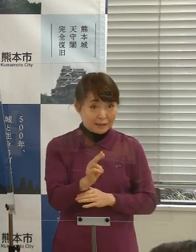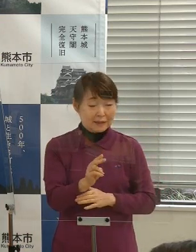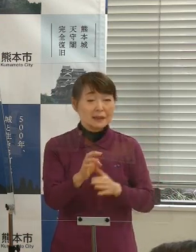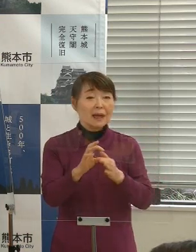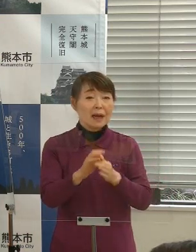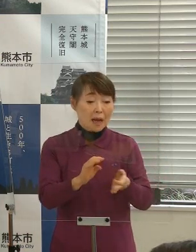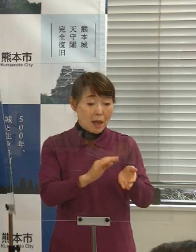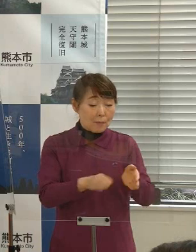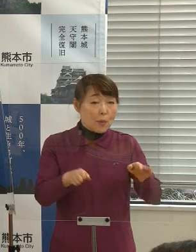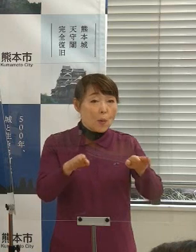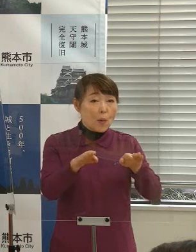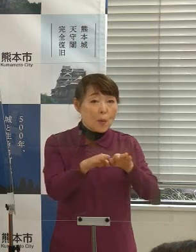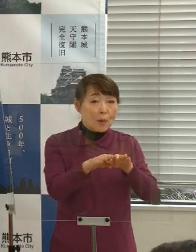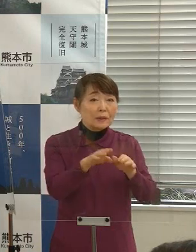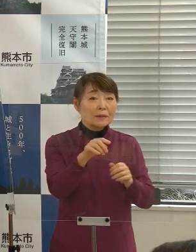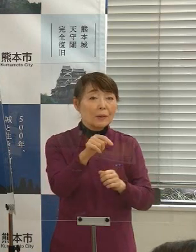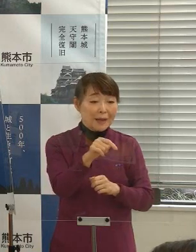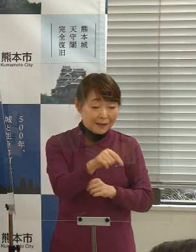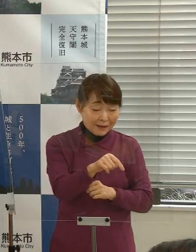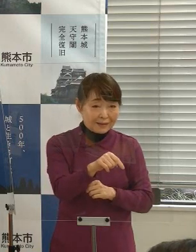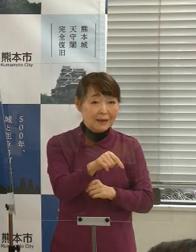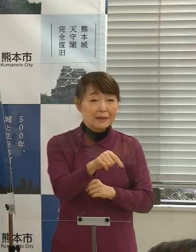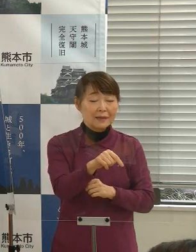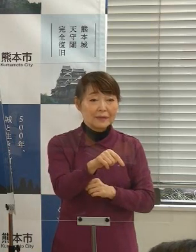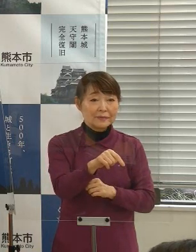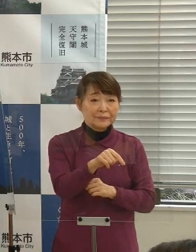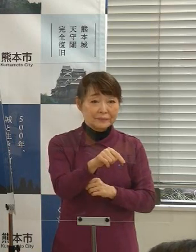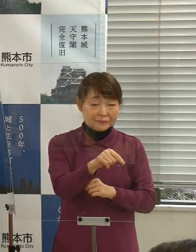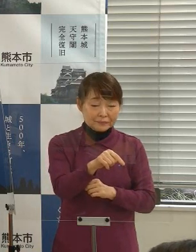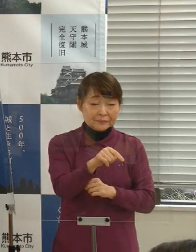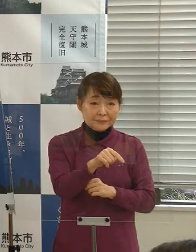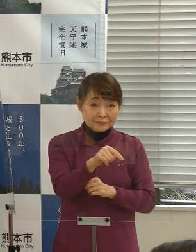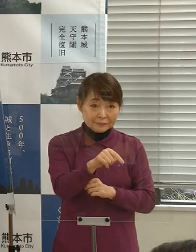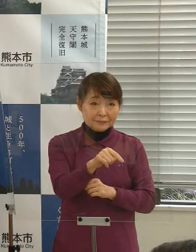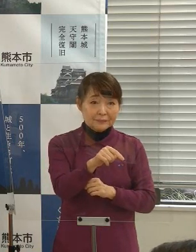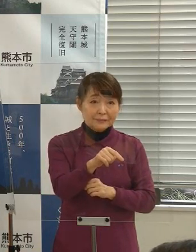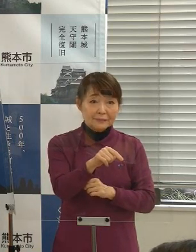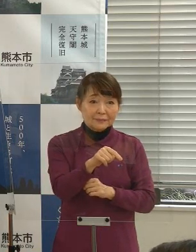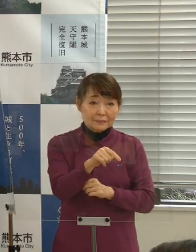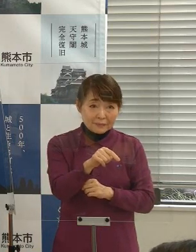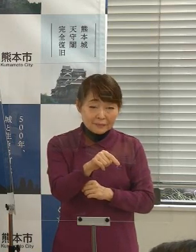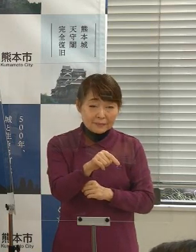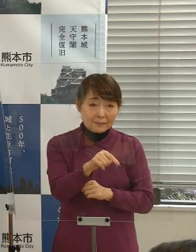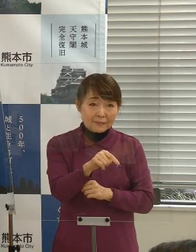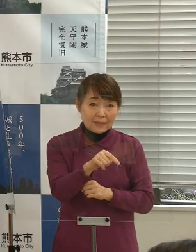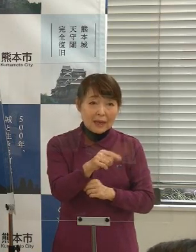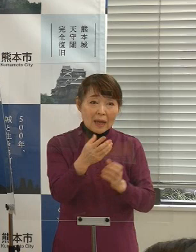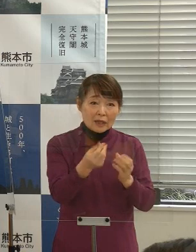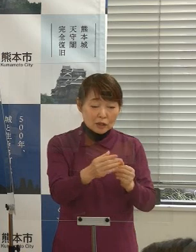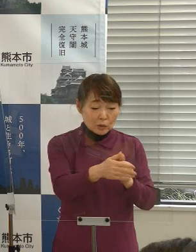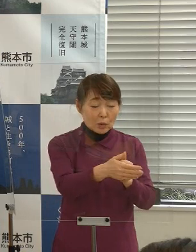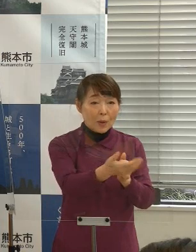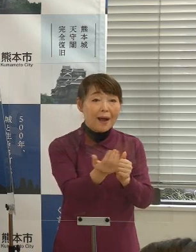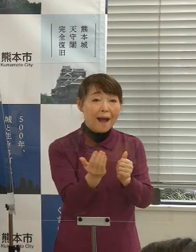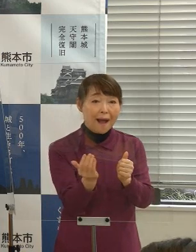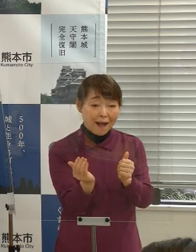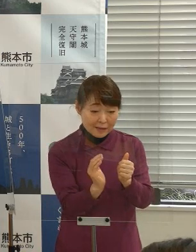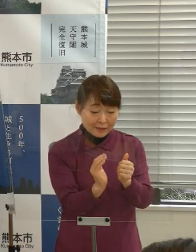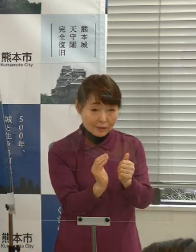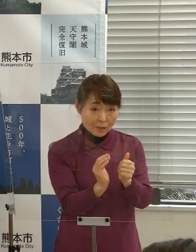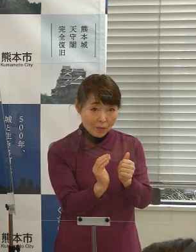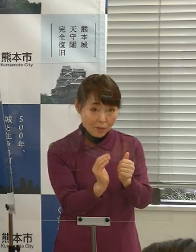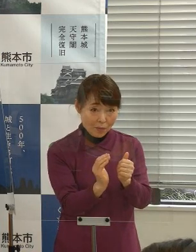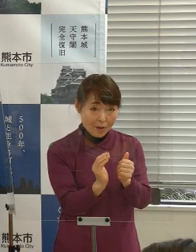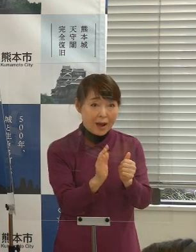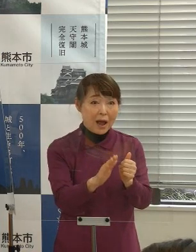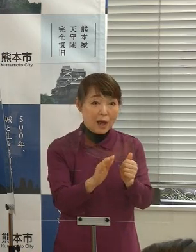子ともにですね、こう、まあ、療育できるような環境がちゃんとあるわけですよね。いわゆる病